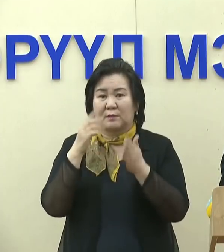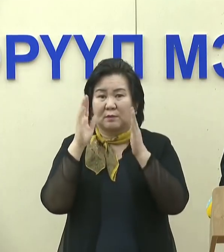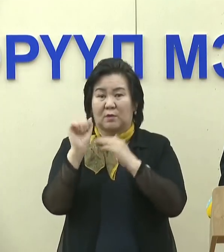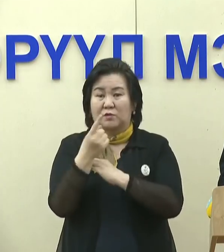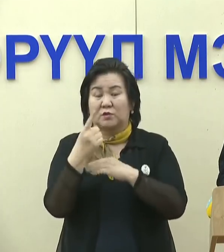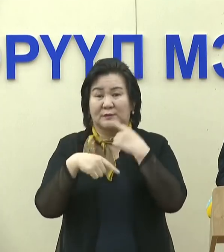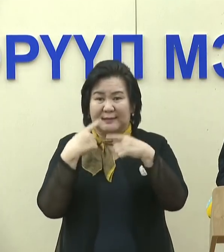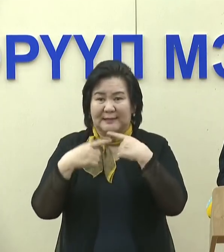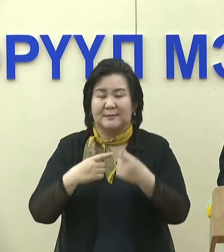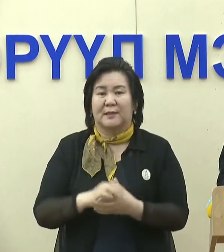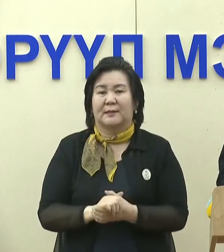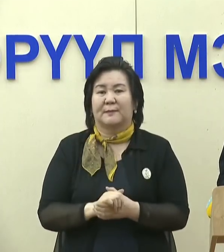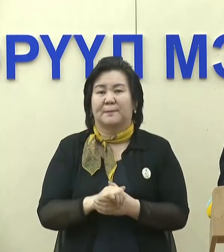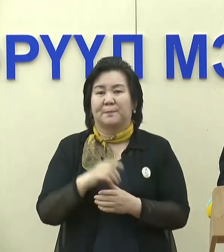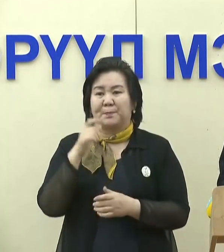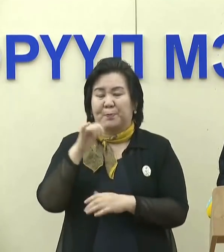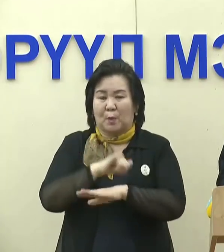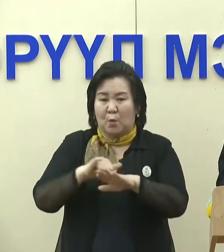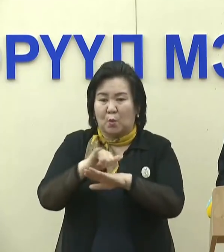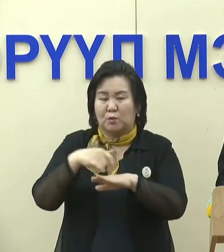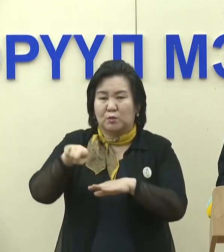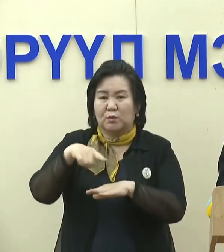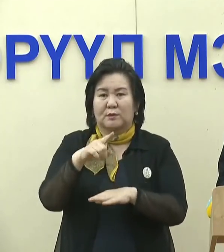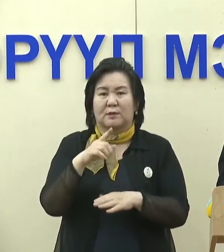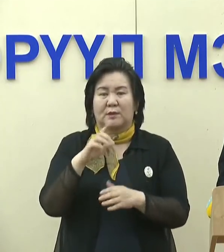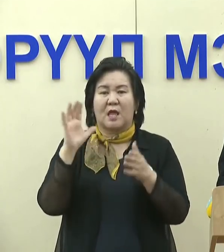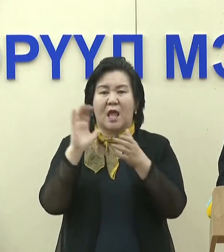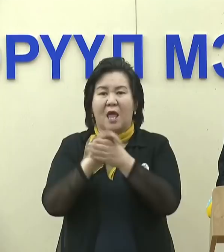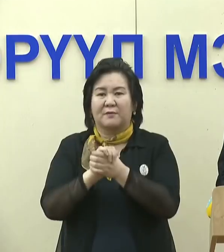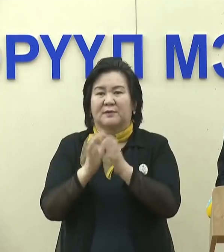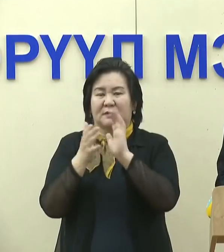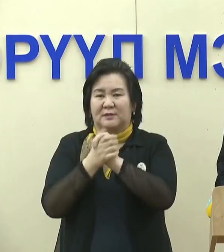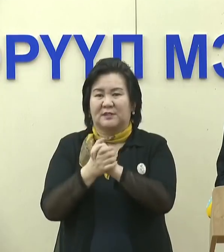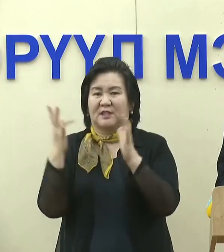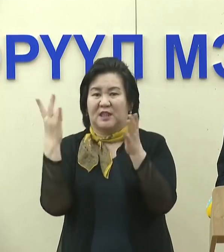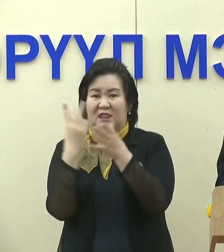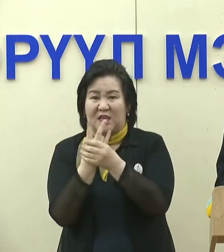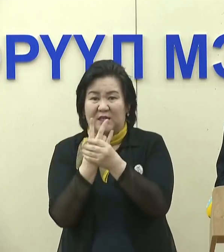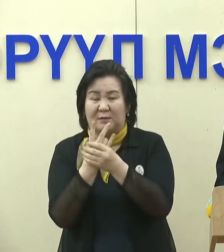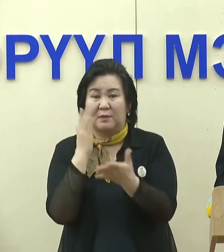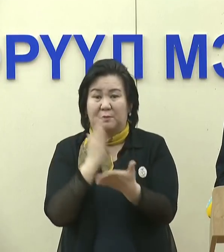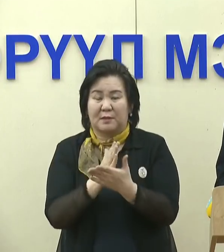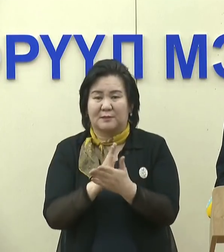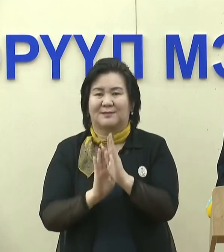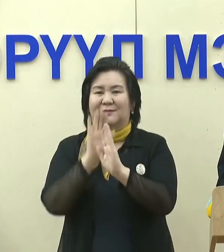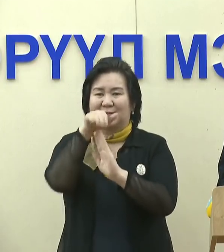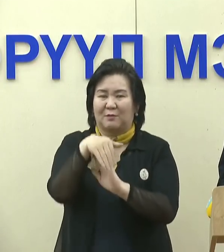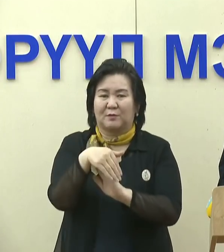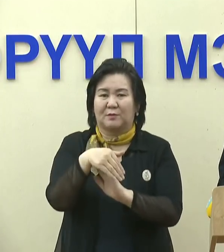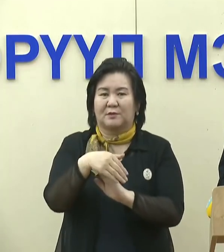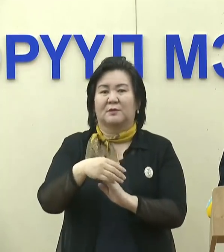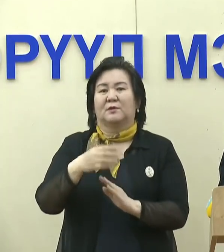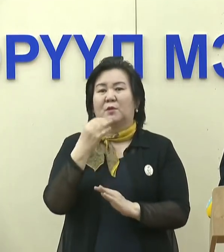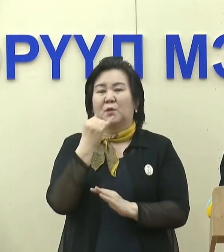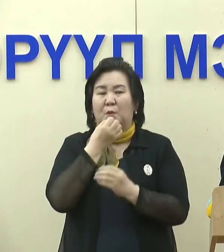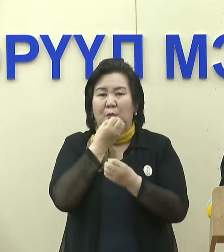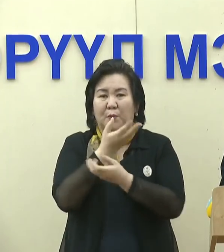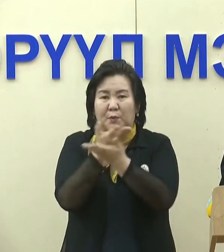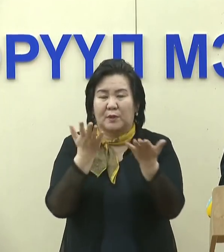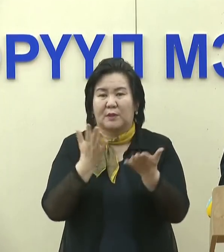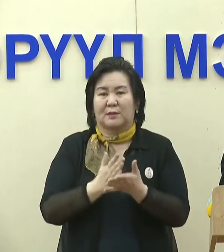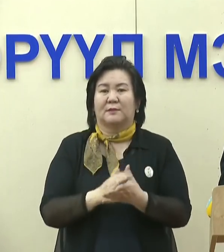онцлоод улс үндэснээрээ эв санааны хувьд нэгдмэл байж үүнийг даван туулна гэж одоо хэлсэн